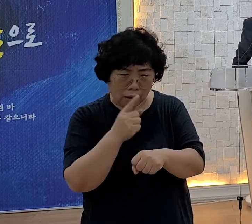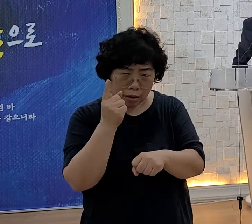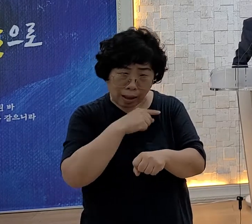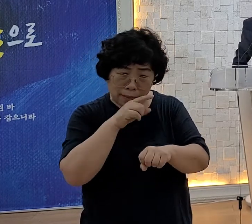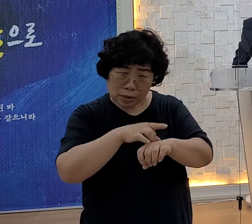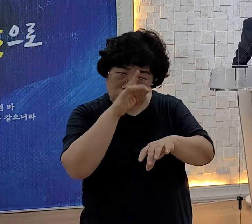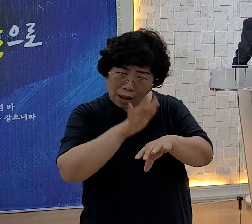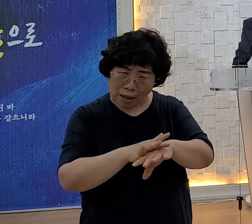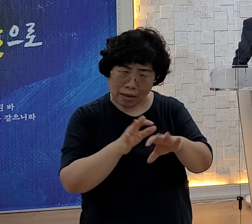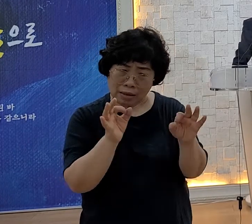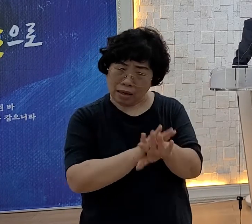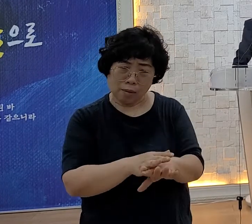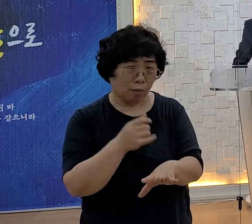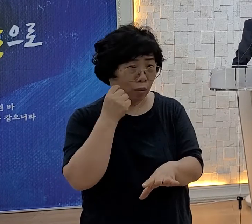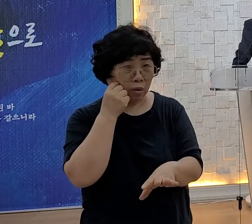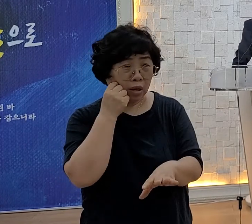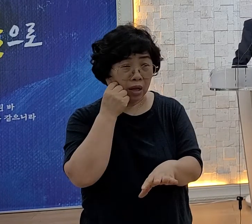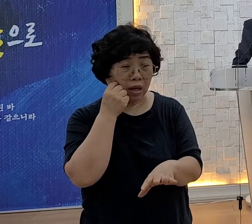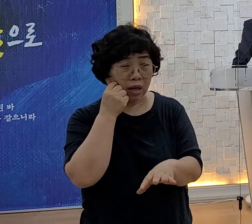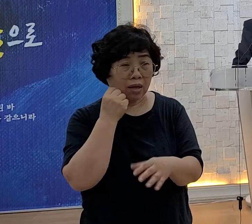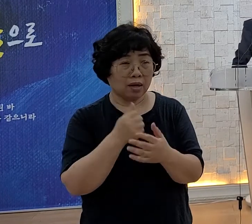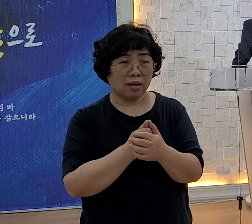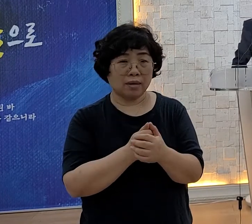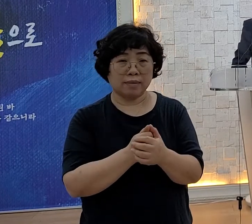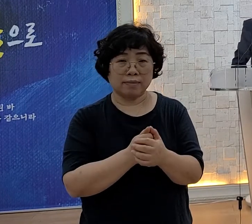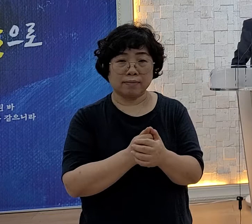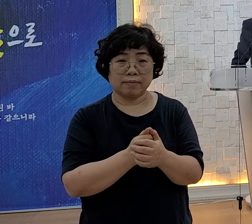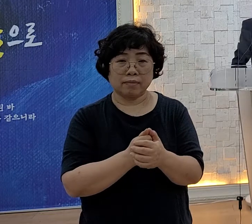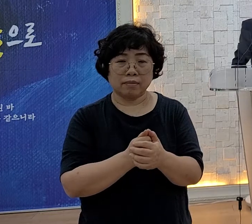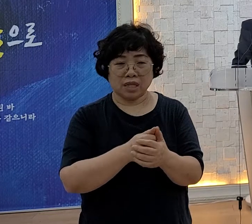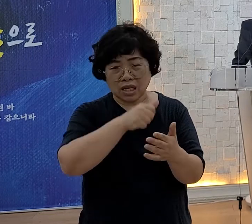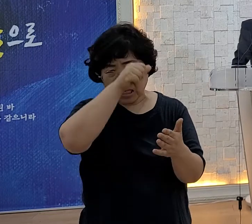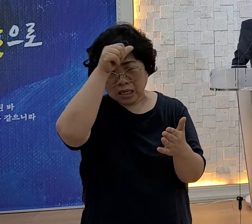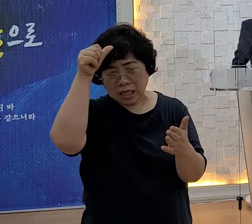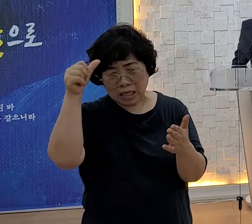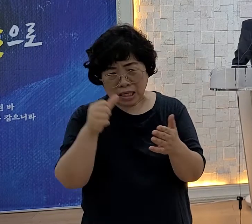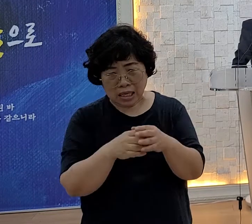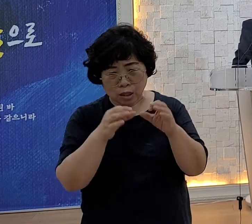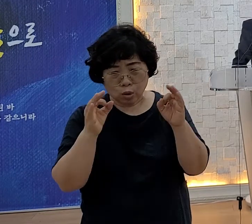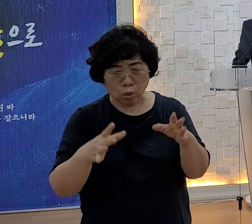사라집니까? 아직도 우리 가운데 있잖아요. 한평생 해결해야 되는 문제.